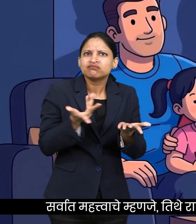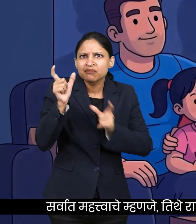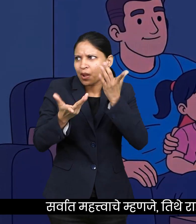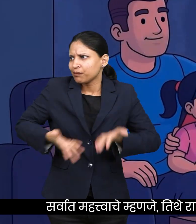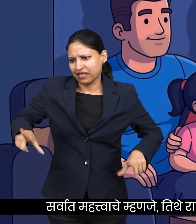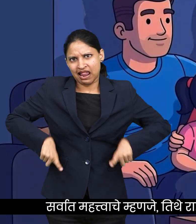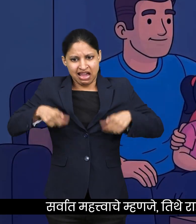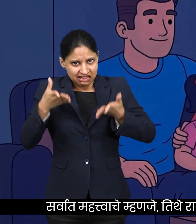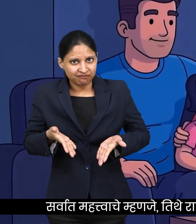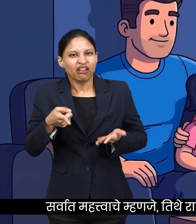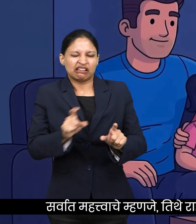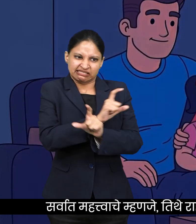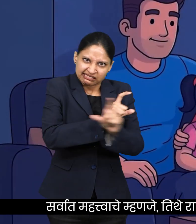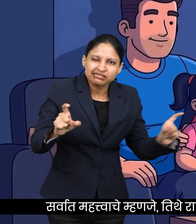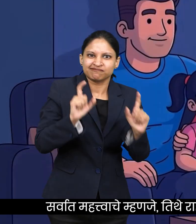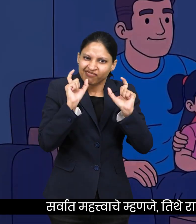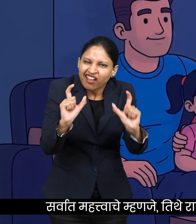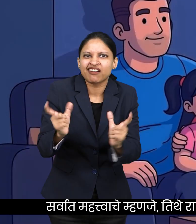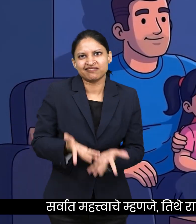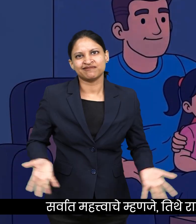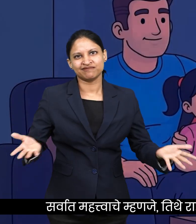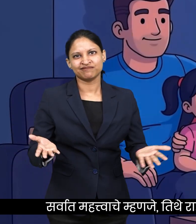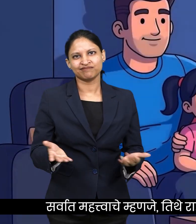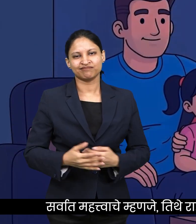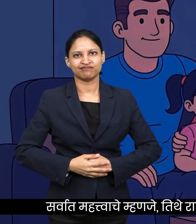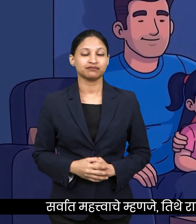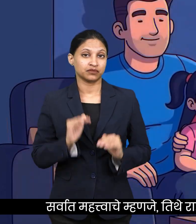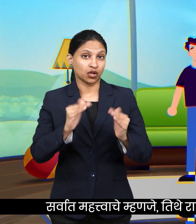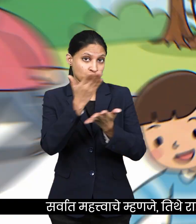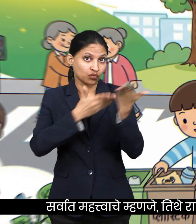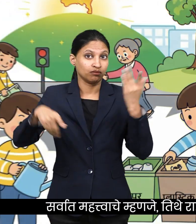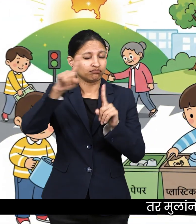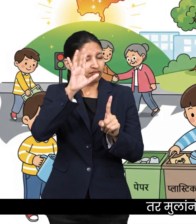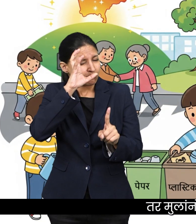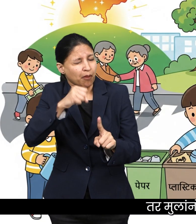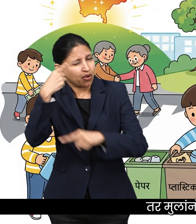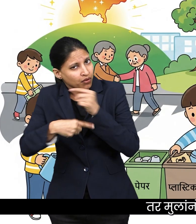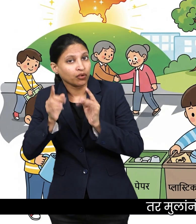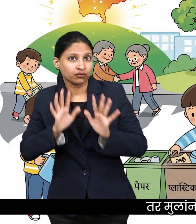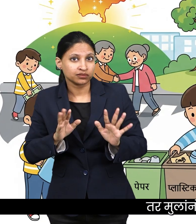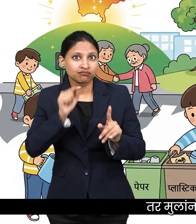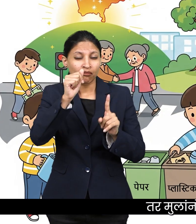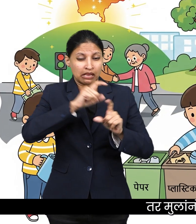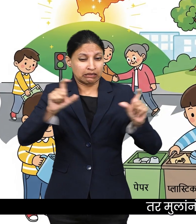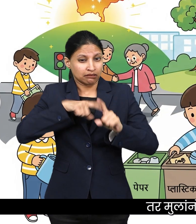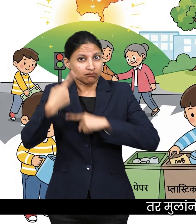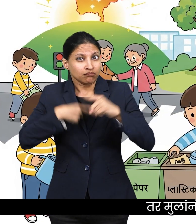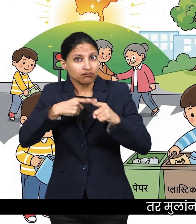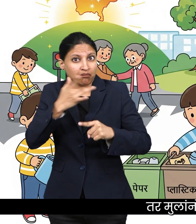इथे राहणाऱ्या लोकांची काळजी आणि स्वच्छता. तर मुलांनो, नेहमी लक्षात